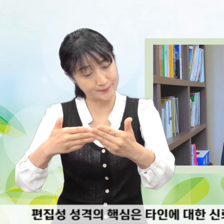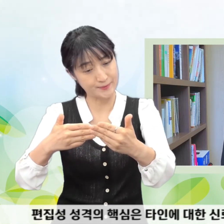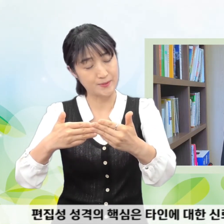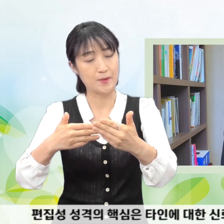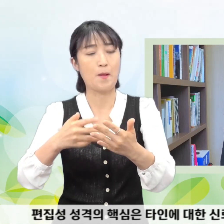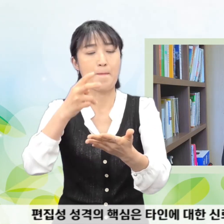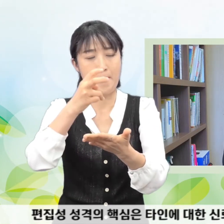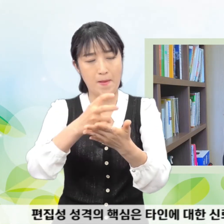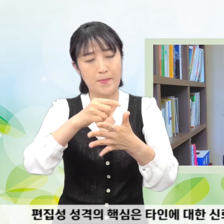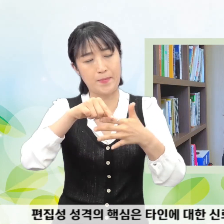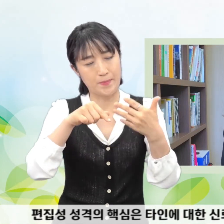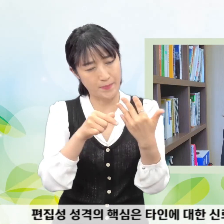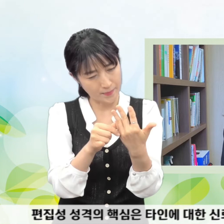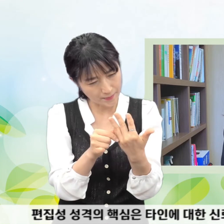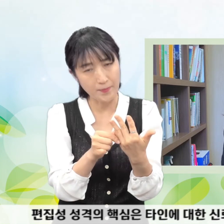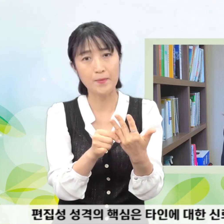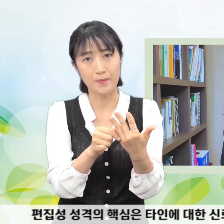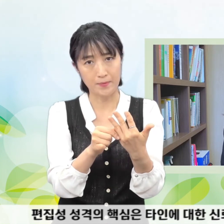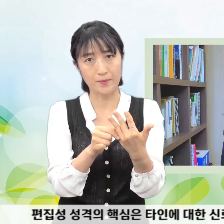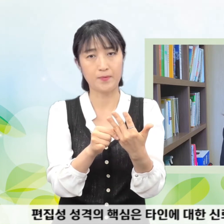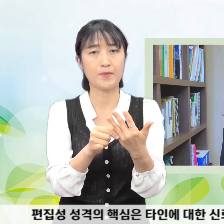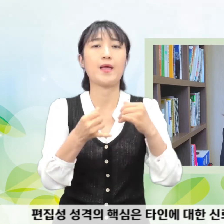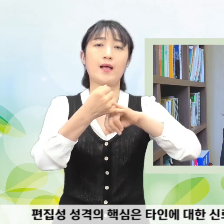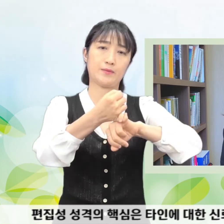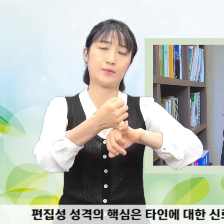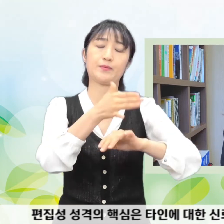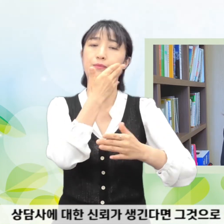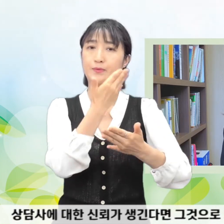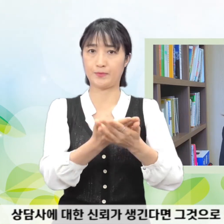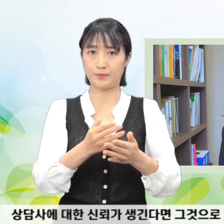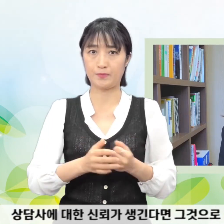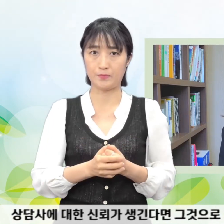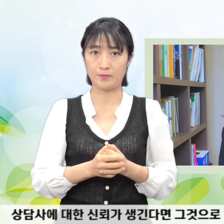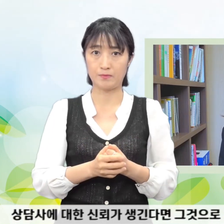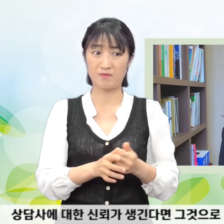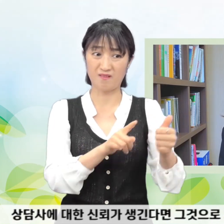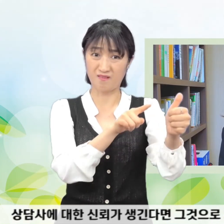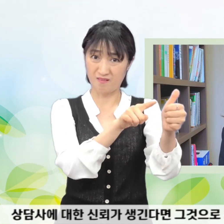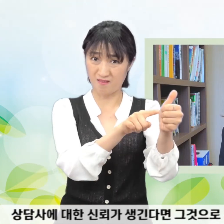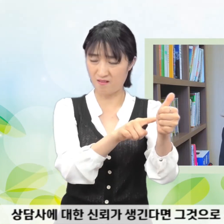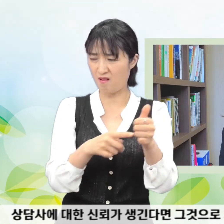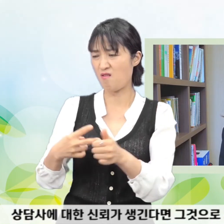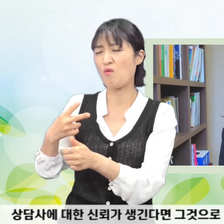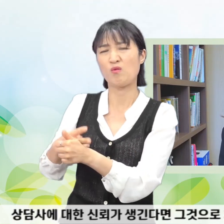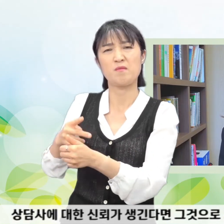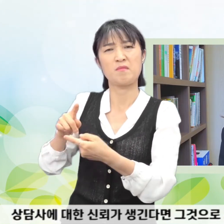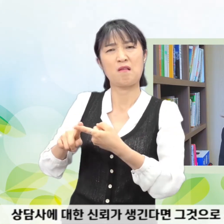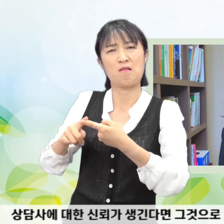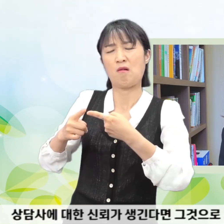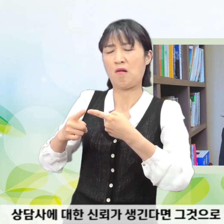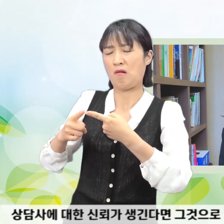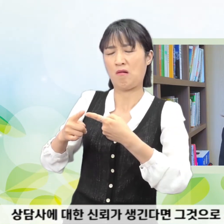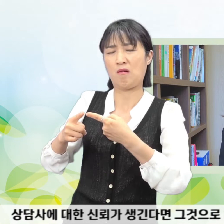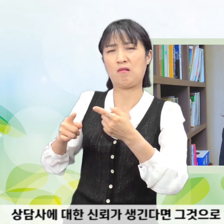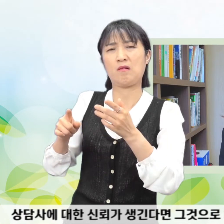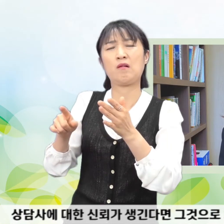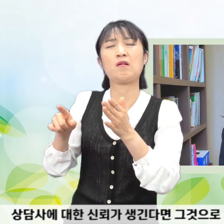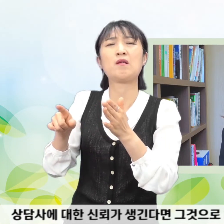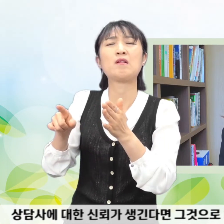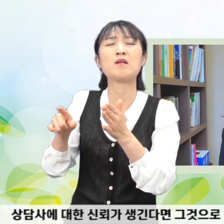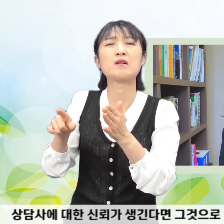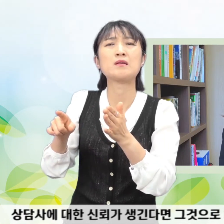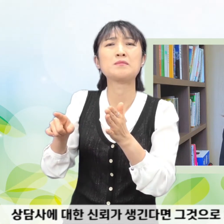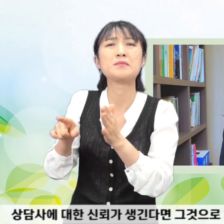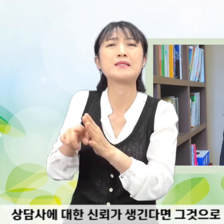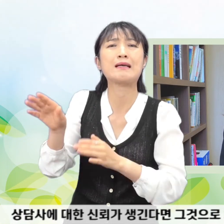핵심 자체가 타인에 대한 신뢰가 없음이기 때문에, 상담사에 대한 신뢰가 생긴다면